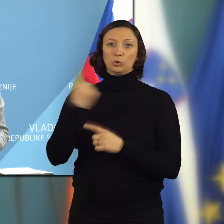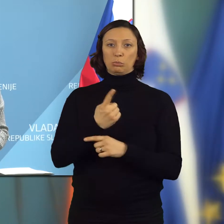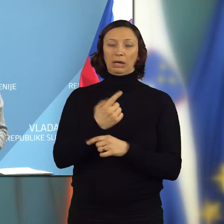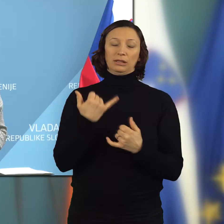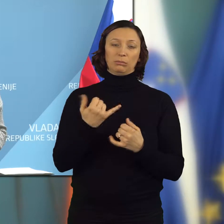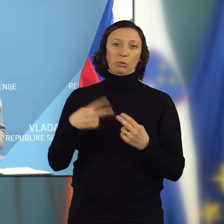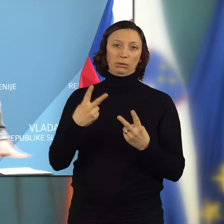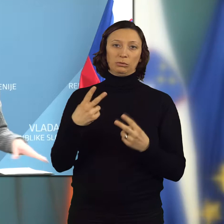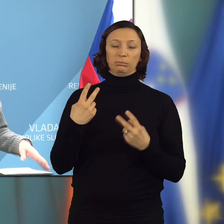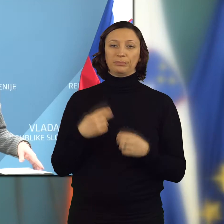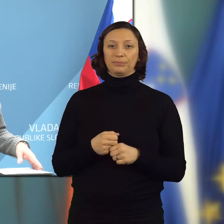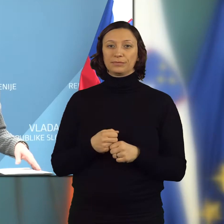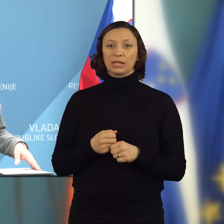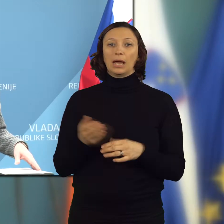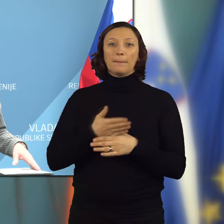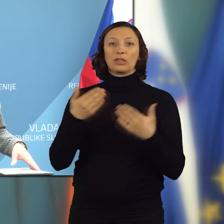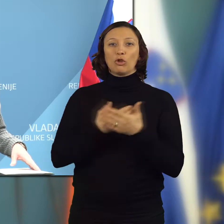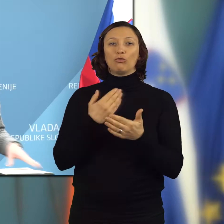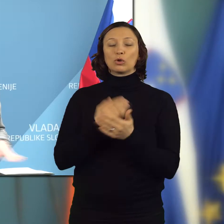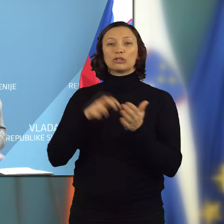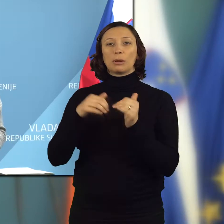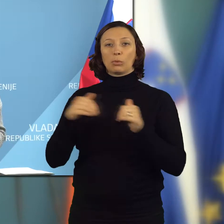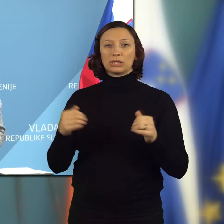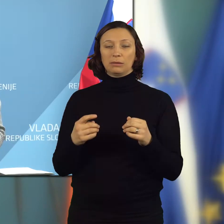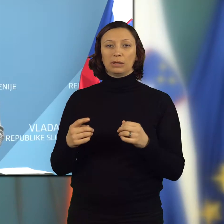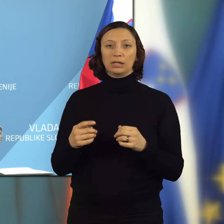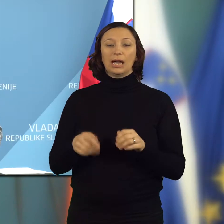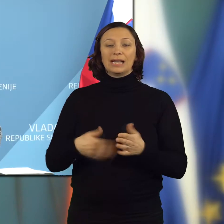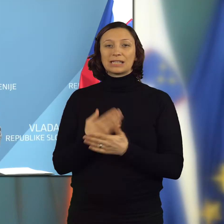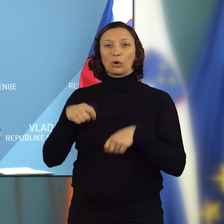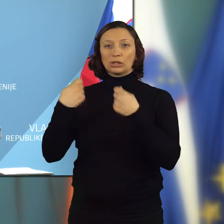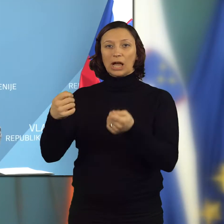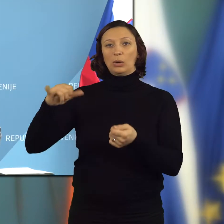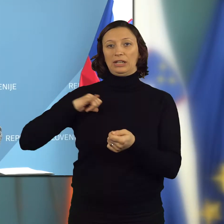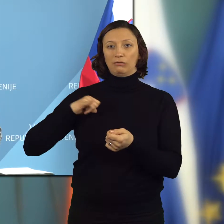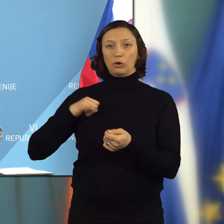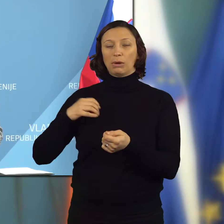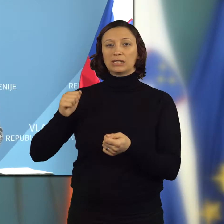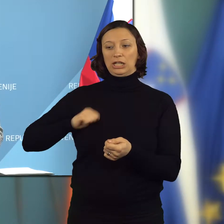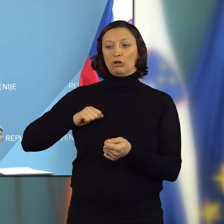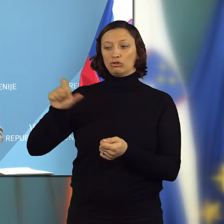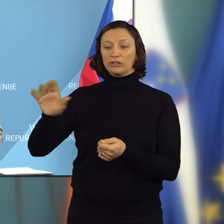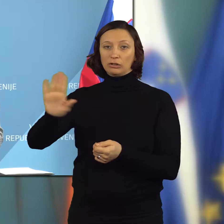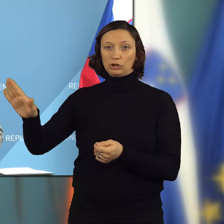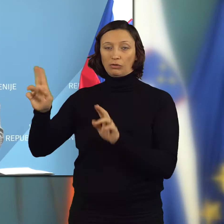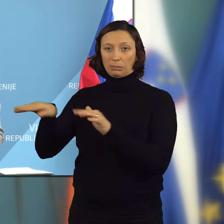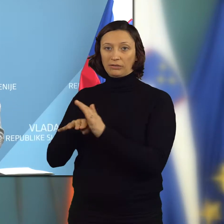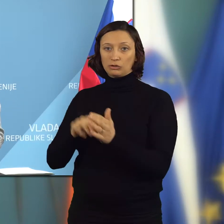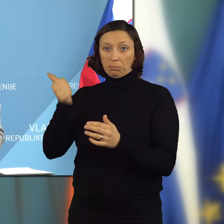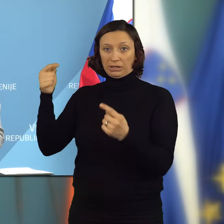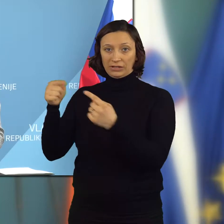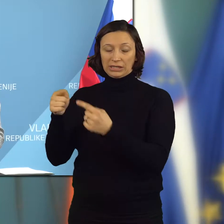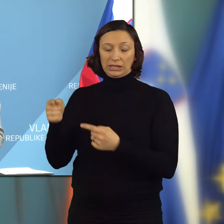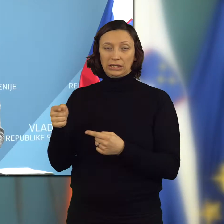v ospredje. Med novostmi bi posebej izpostavila zagotavljanje informacij žrtvam o njihovih pravicah že v